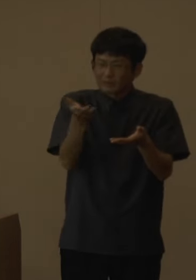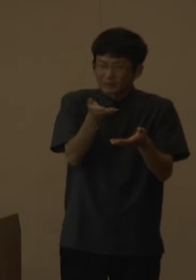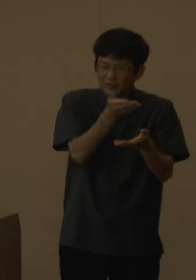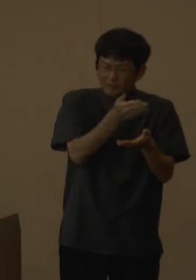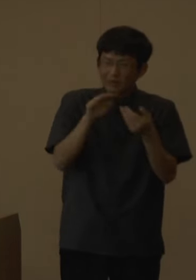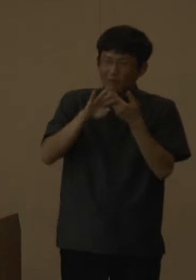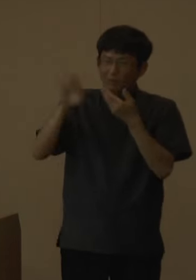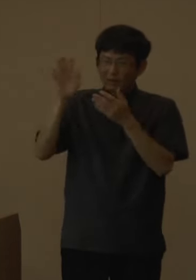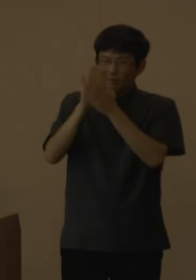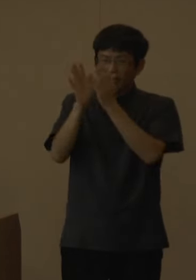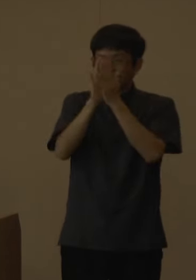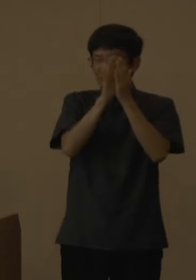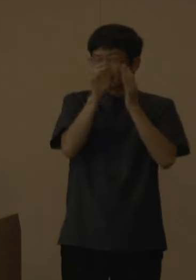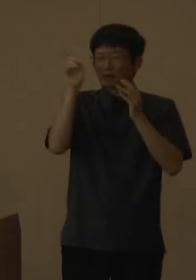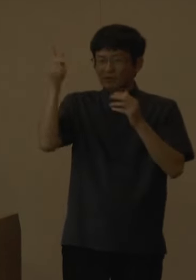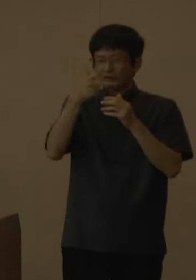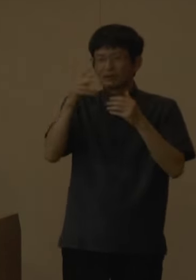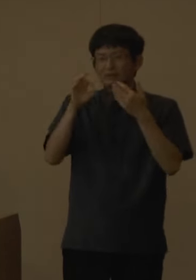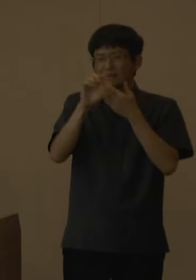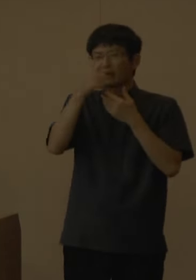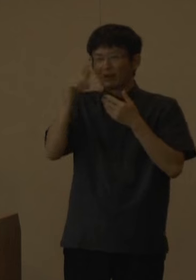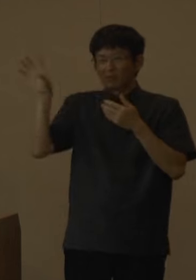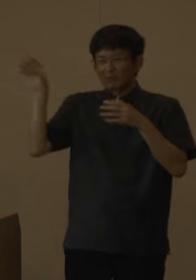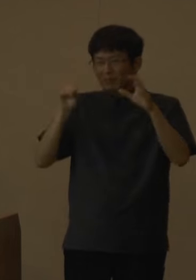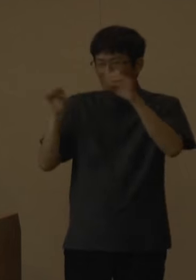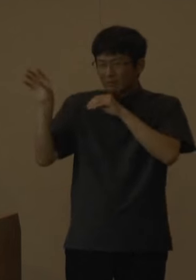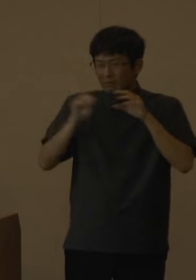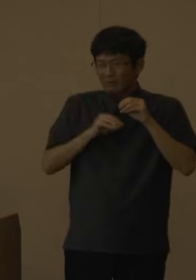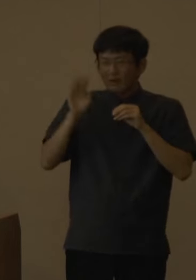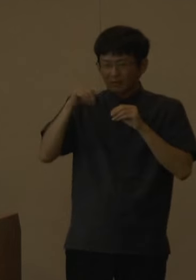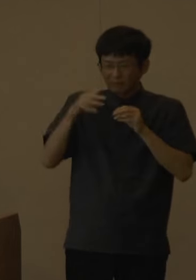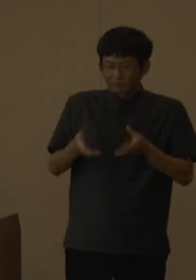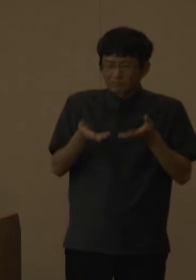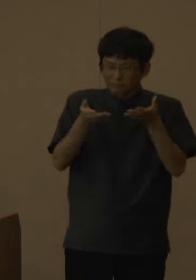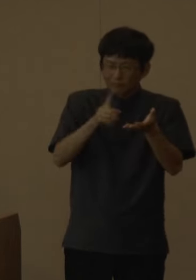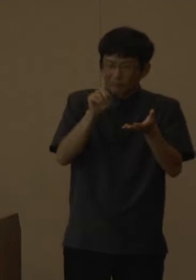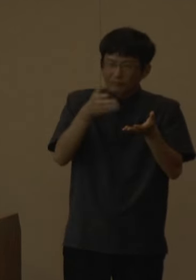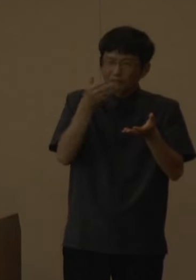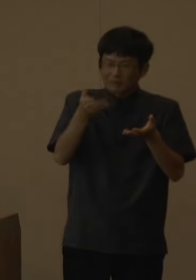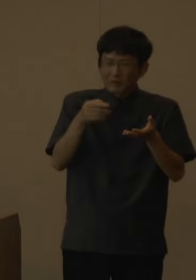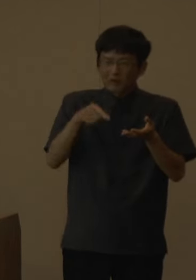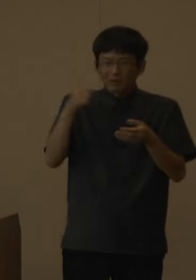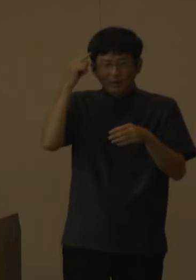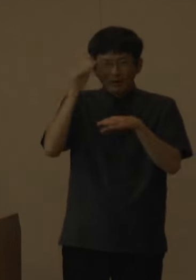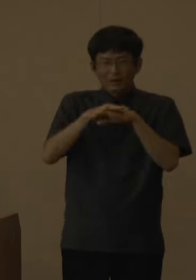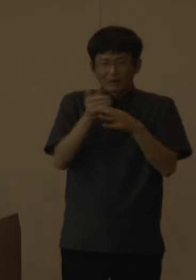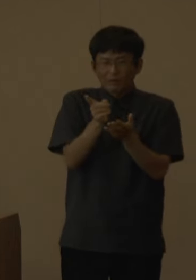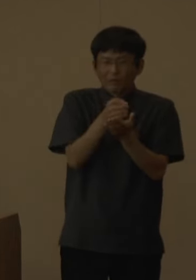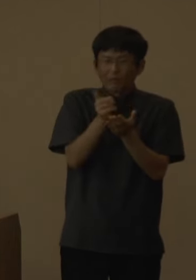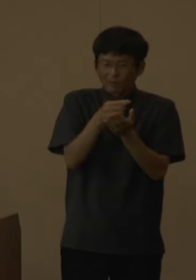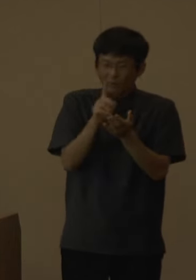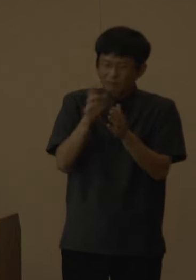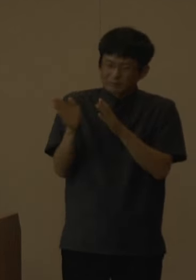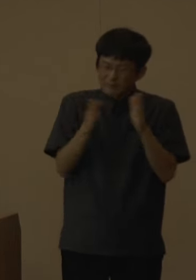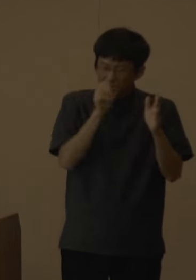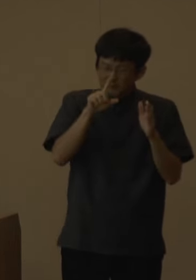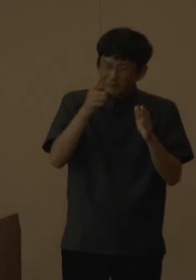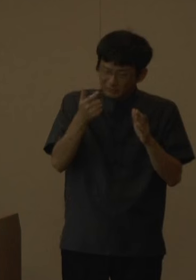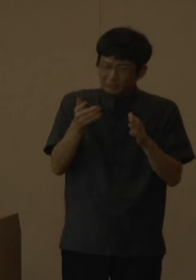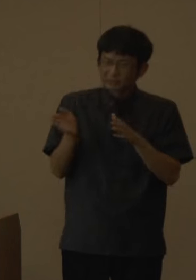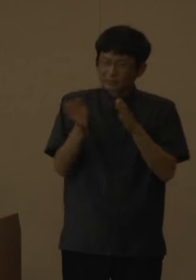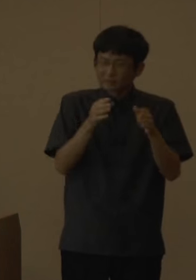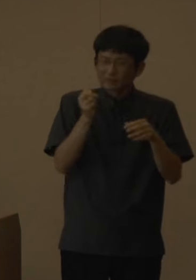ども出しながらですね、こういう方向性で、考え方を整理してはどうでしょうか、あるいは他の